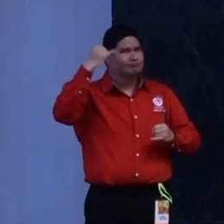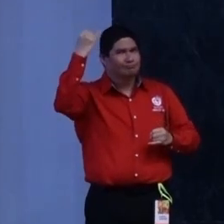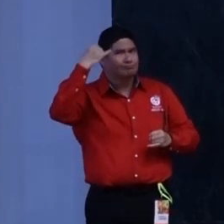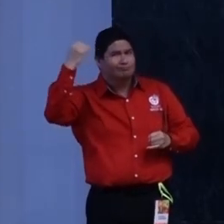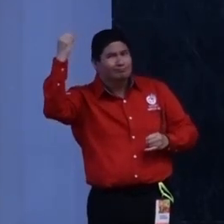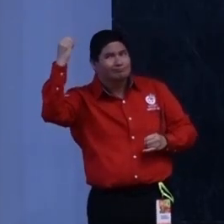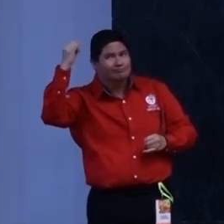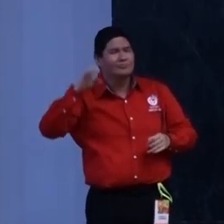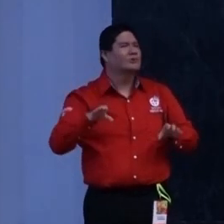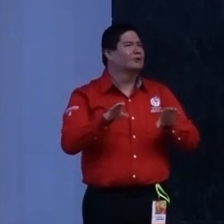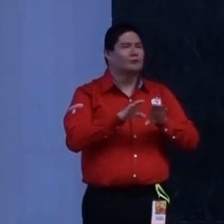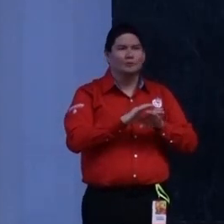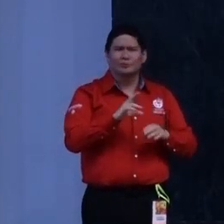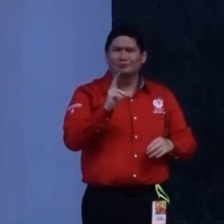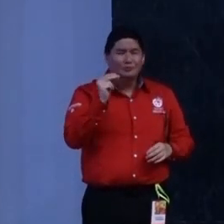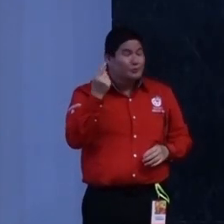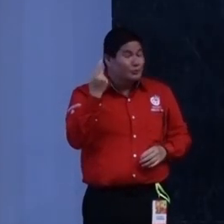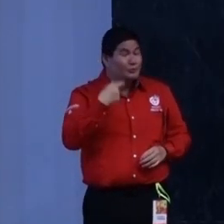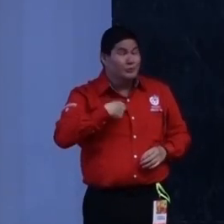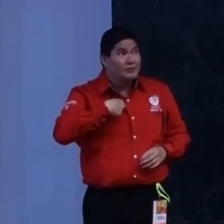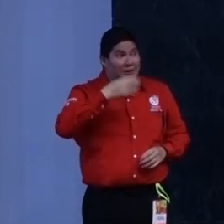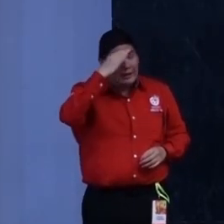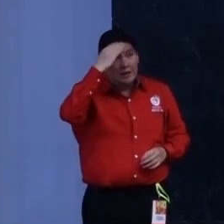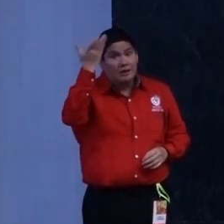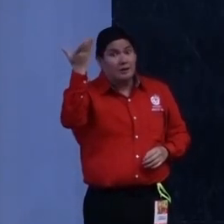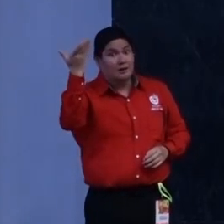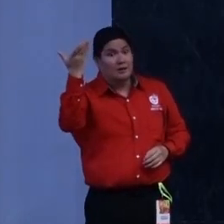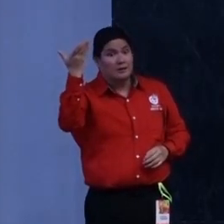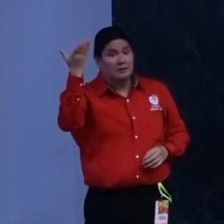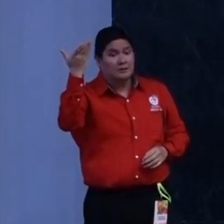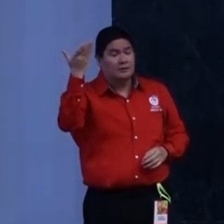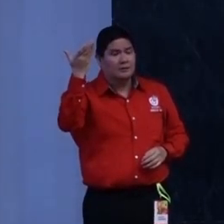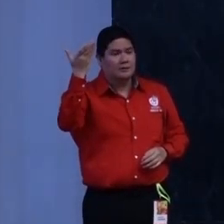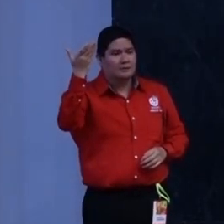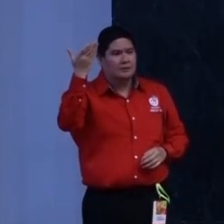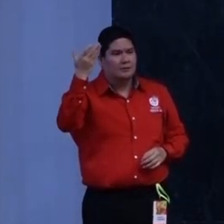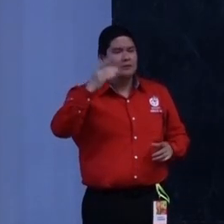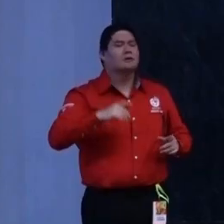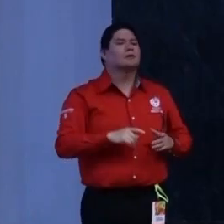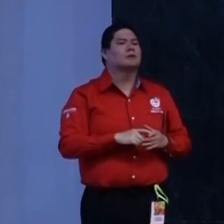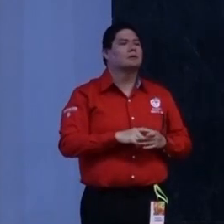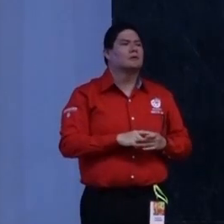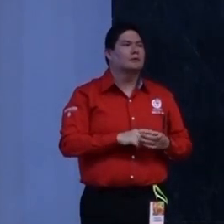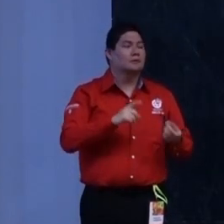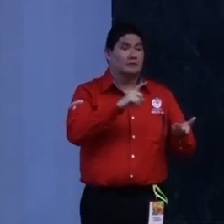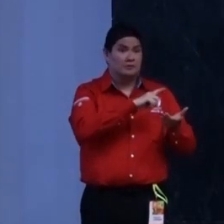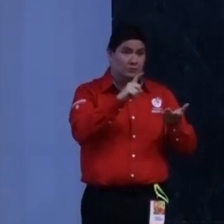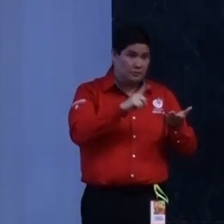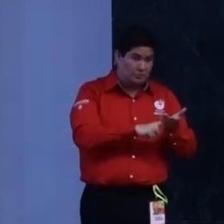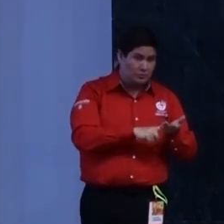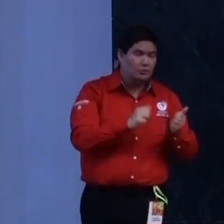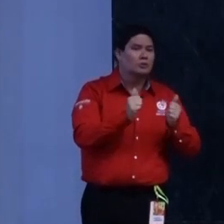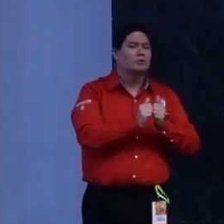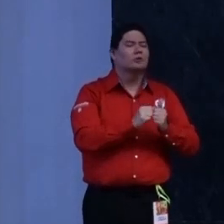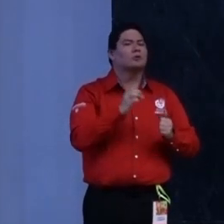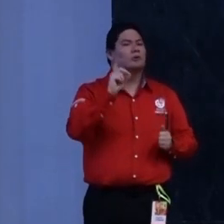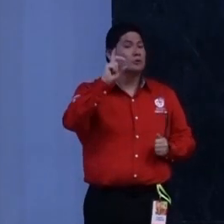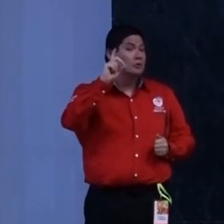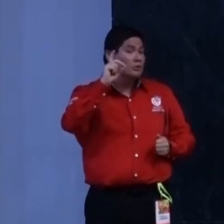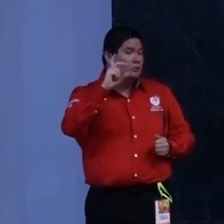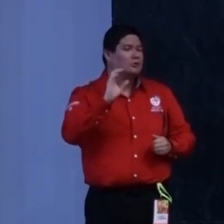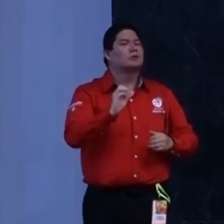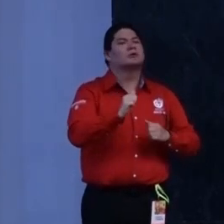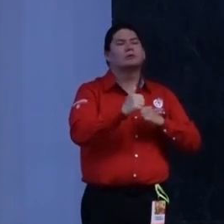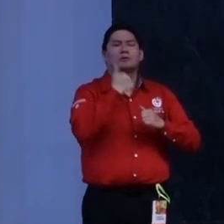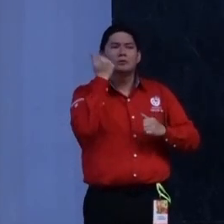decías también, ¿no? Uno tiene que ingeniárselas. En un espacio ocupado por 30 personas, uno tiene que ingeniárselas